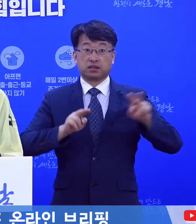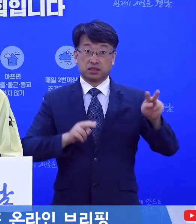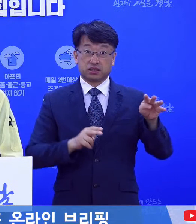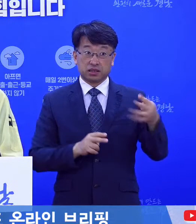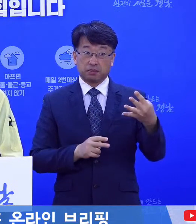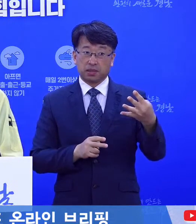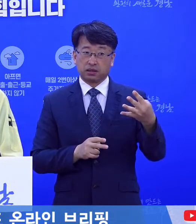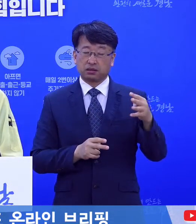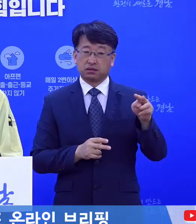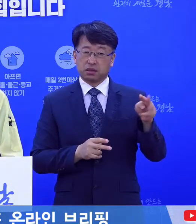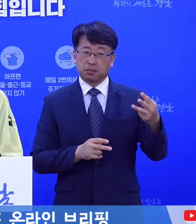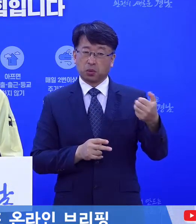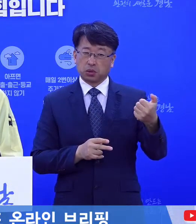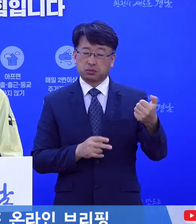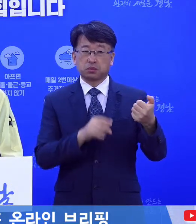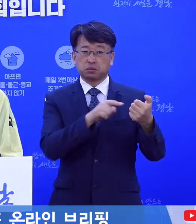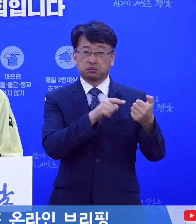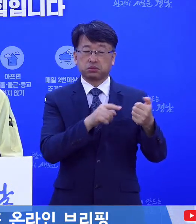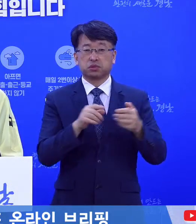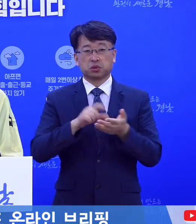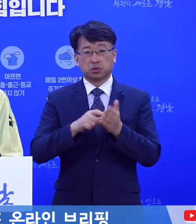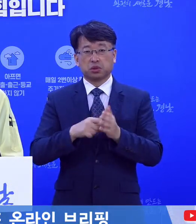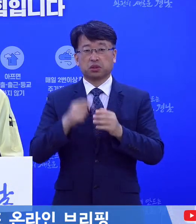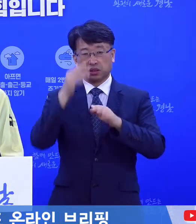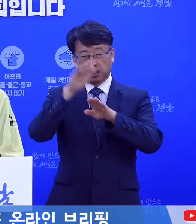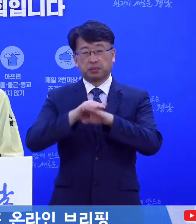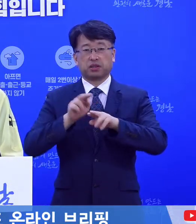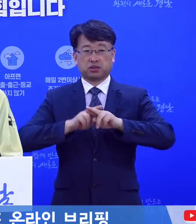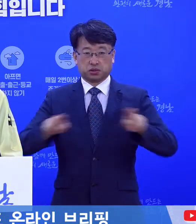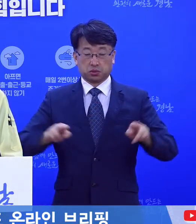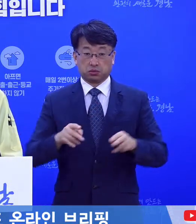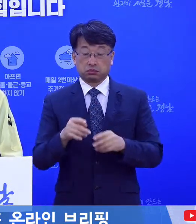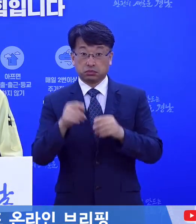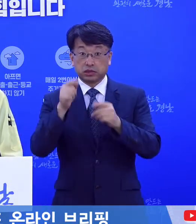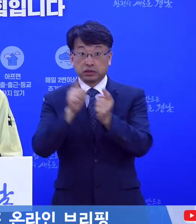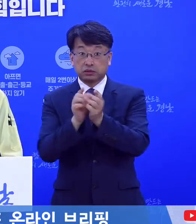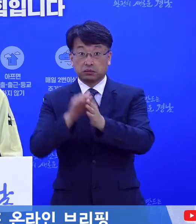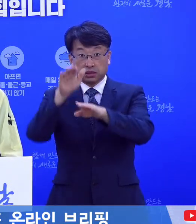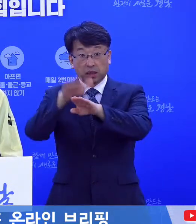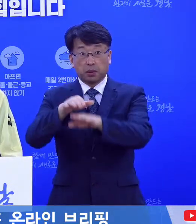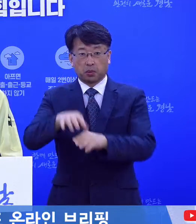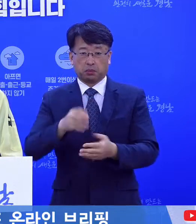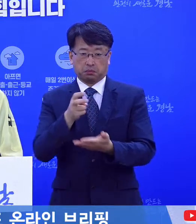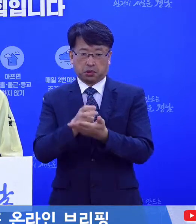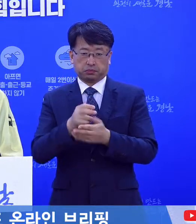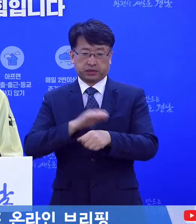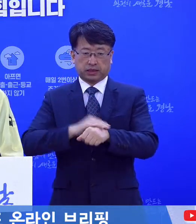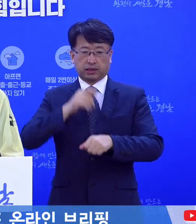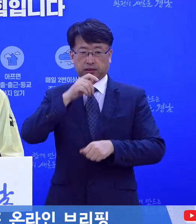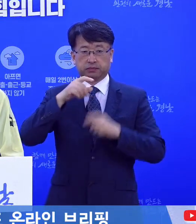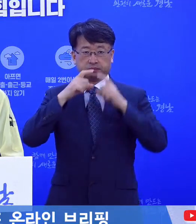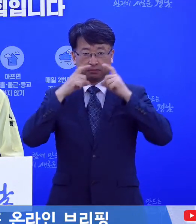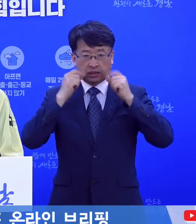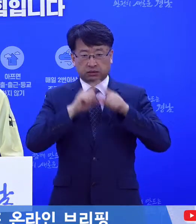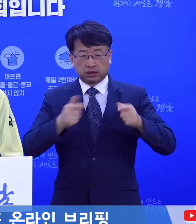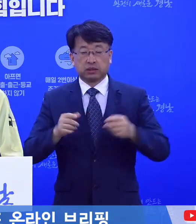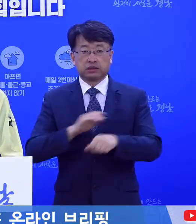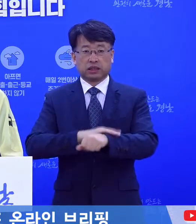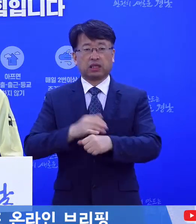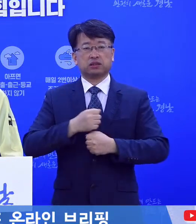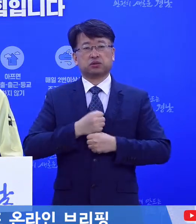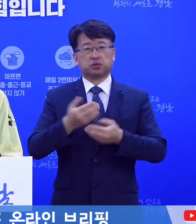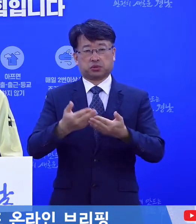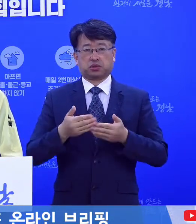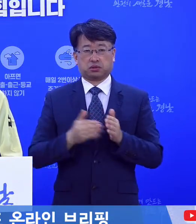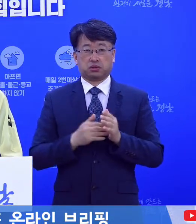현장 예배를 실시한 교회 모두 핵심 방역 수칙을 지켜주셨습니다. 기독교를 비롯한 불교계, 천주교